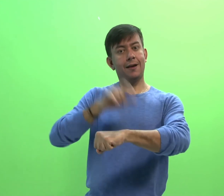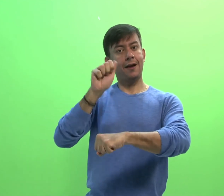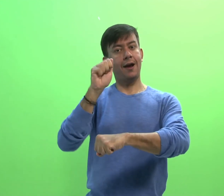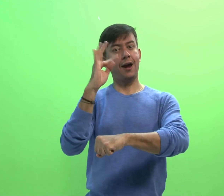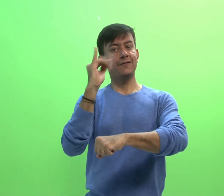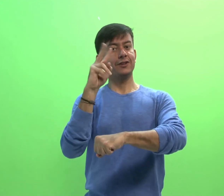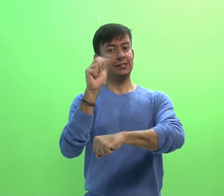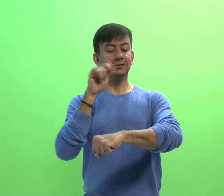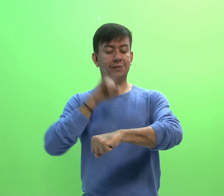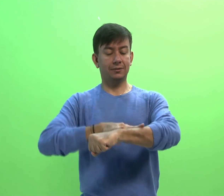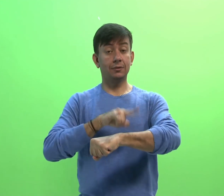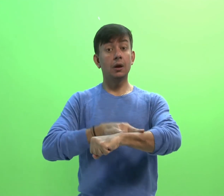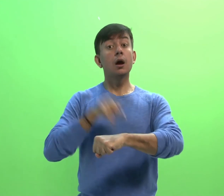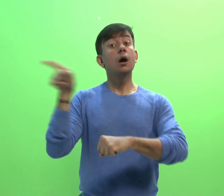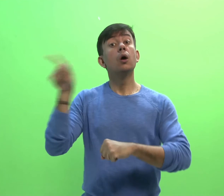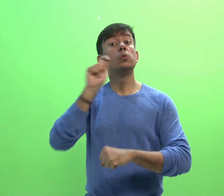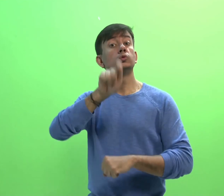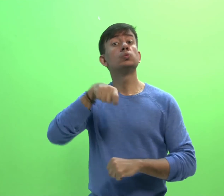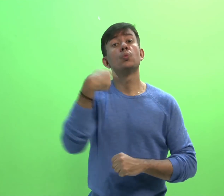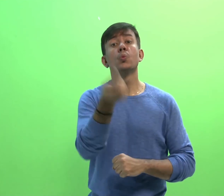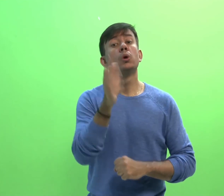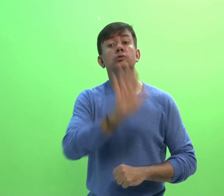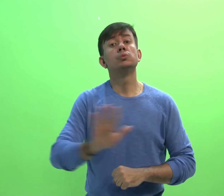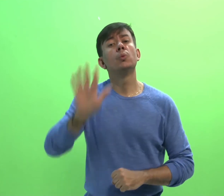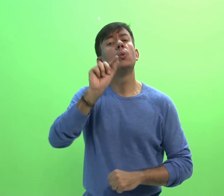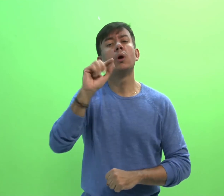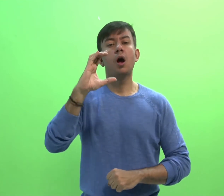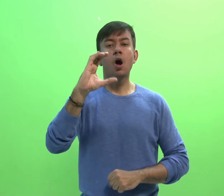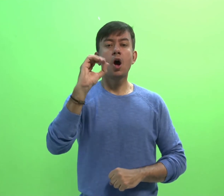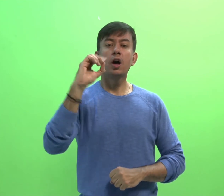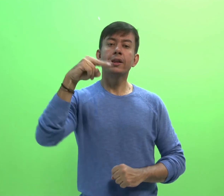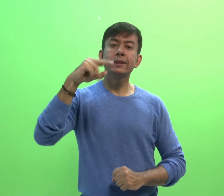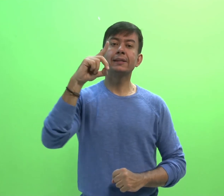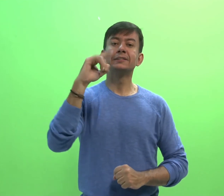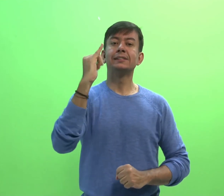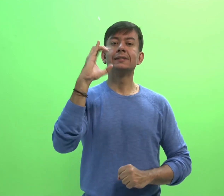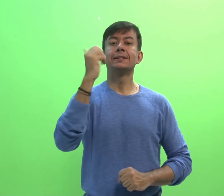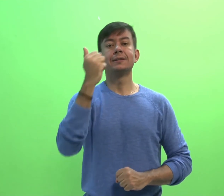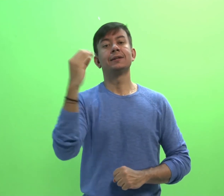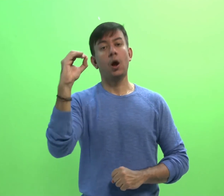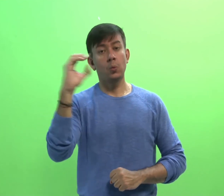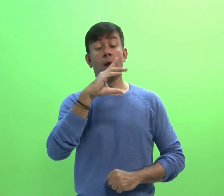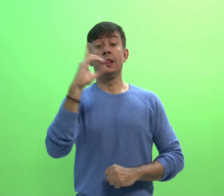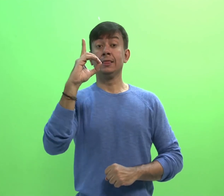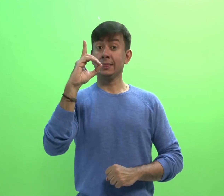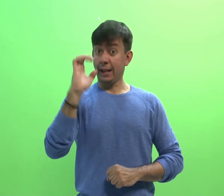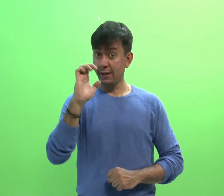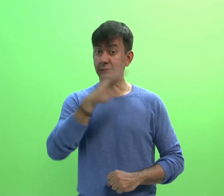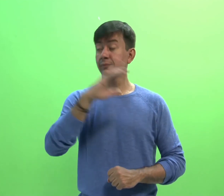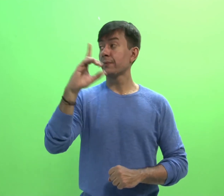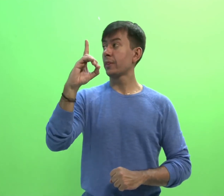E o ativo fará este sinal. Então, de modo geral, chamamos de condição de